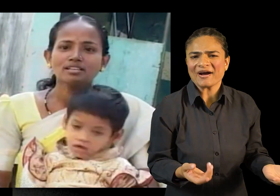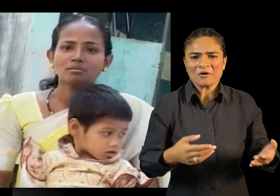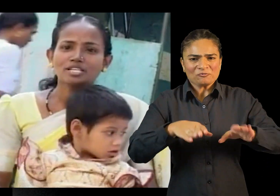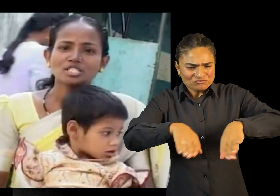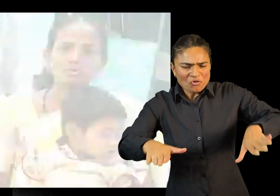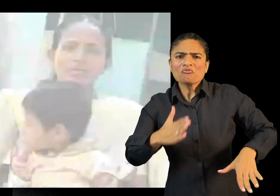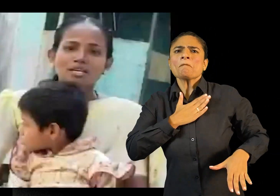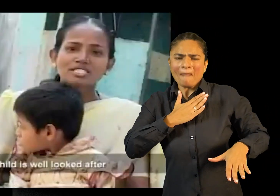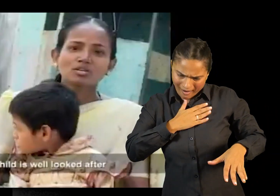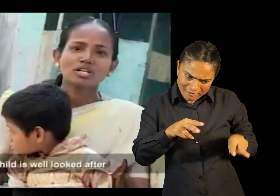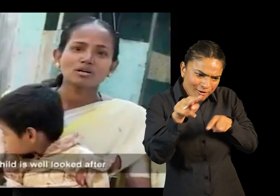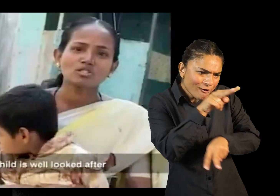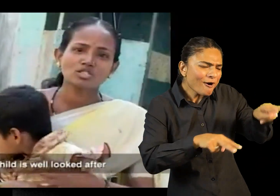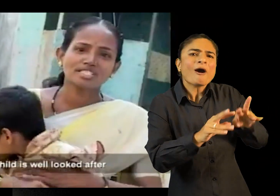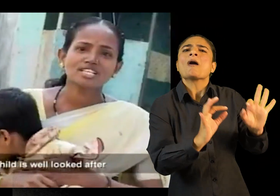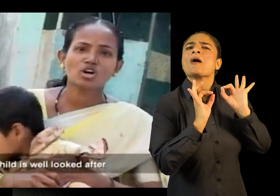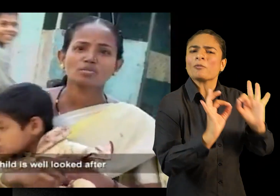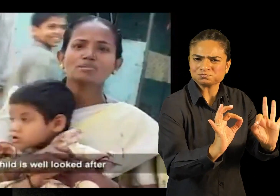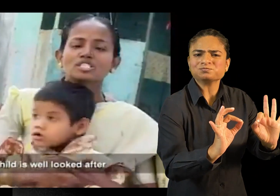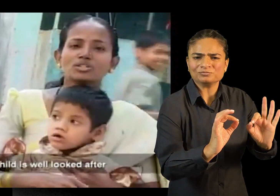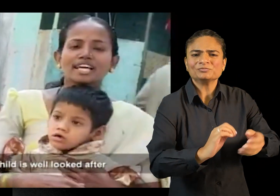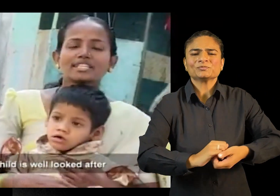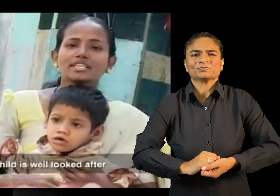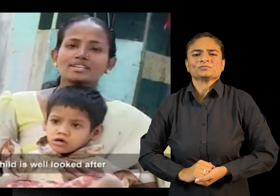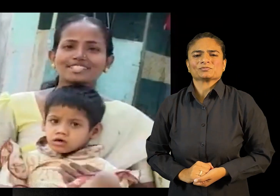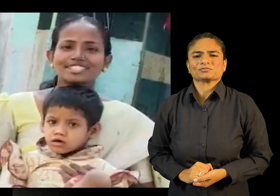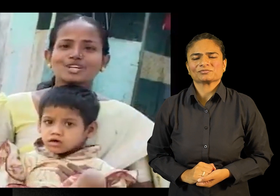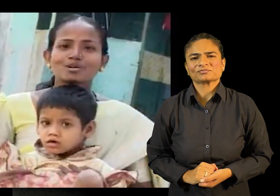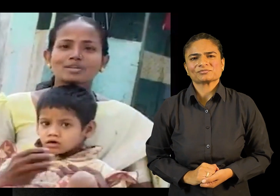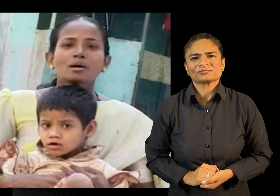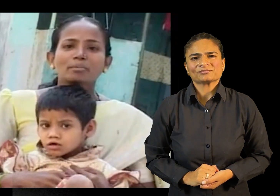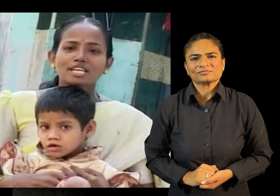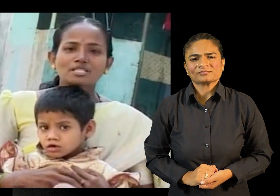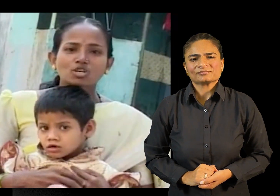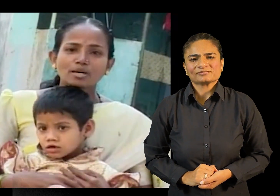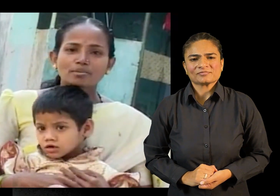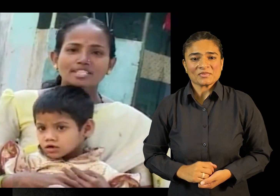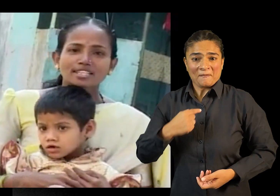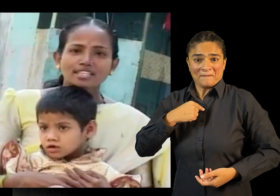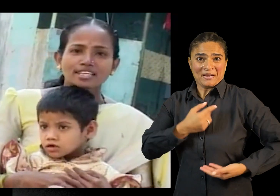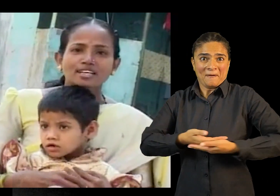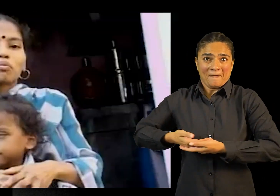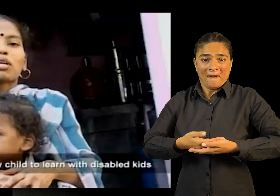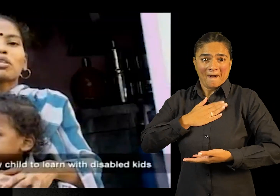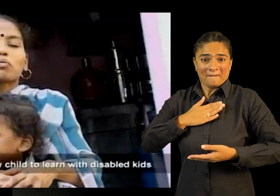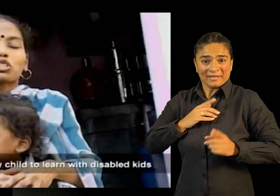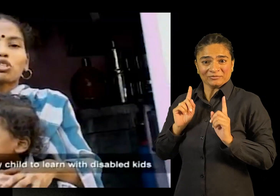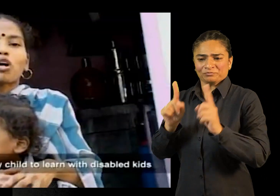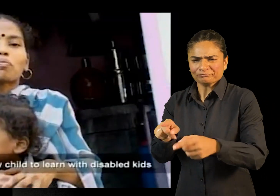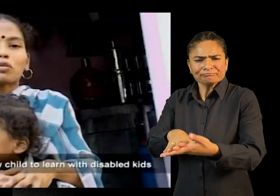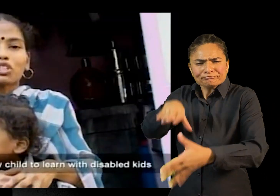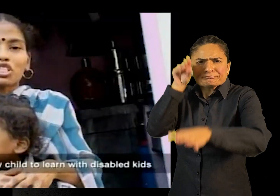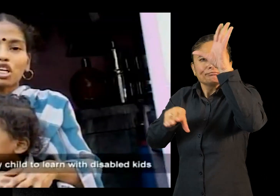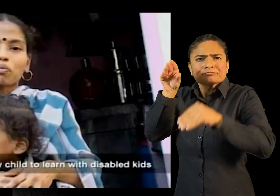में भेजती हूँ. मेरा बच्चा को ना जैसा नॉर्मल बच्चे को ध्यान देता है वैसे टीचर लोग मेरे बच्चे पर को भी ध्यान देता है. मैं मेरे बच्चों को